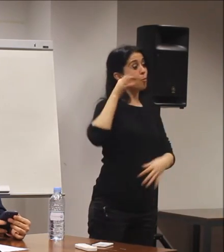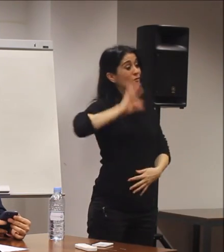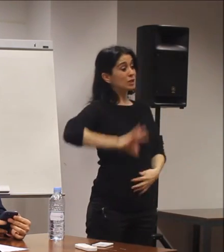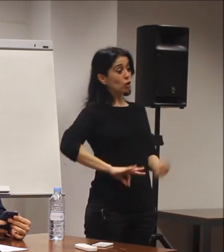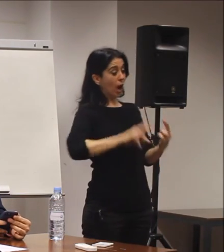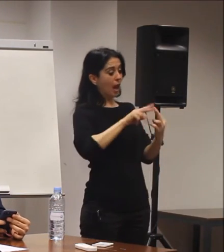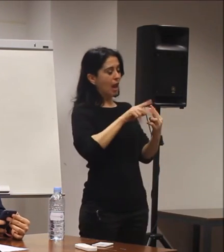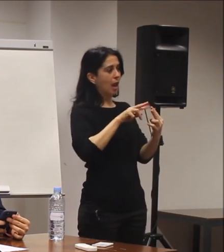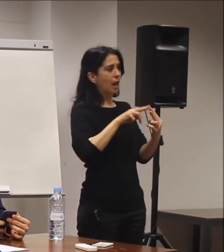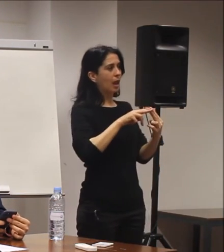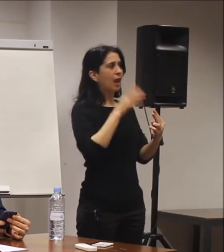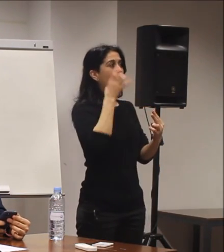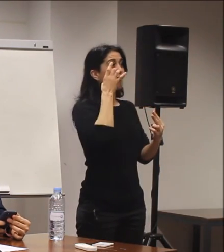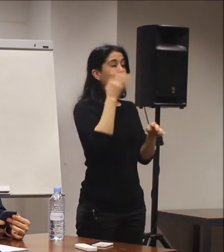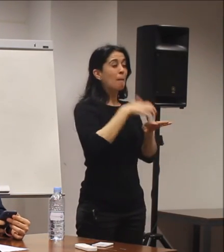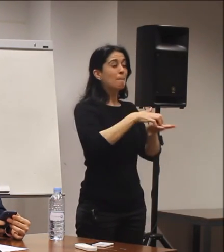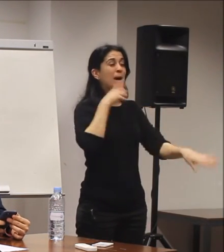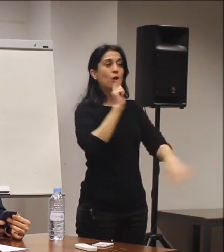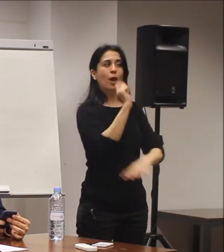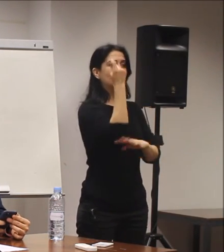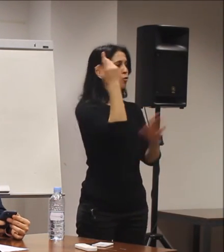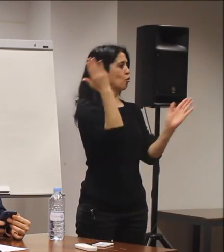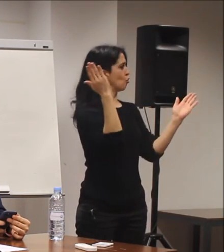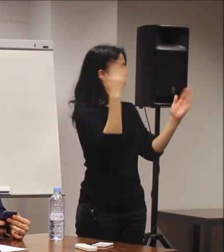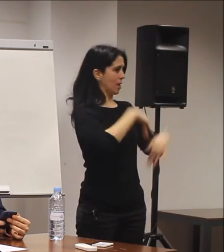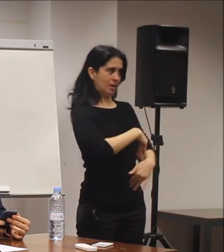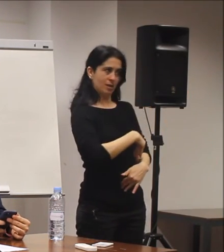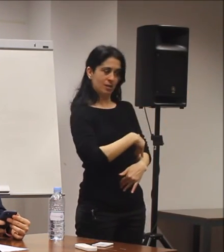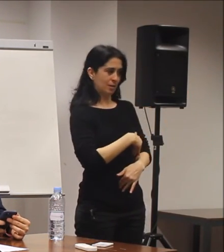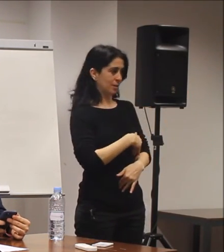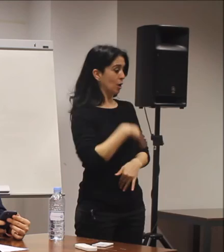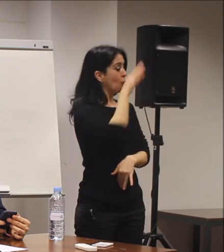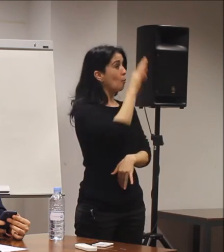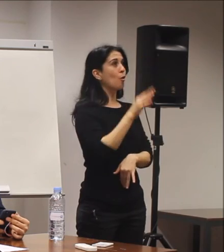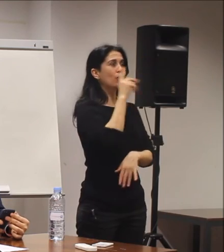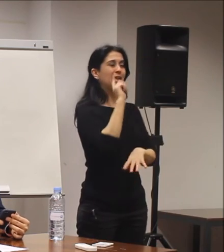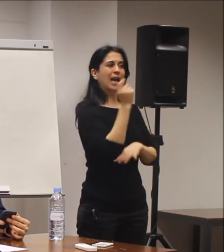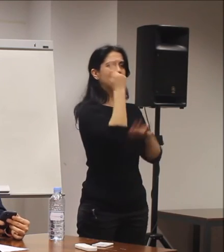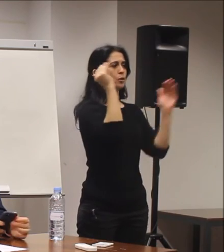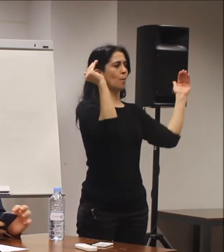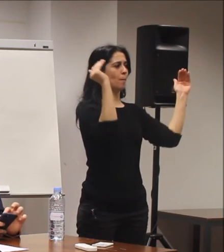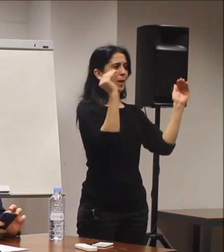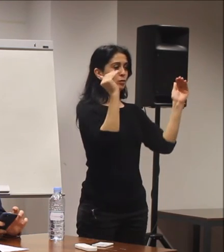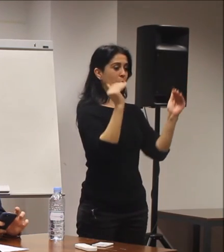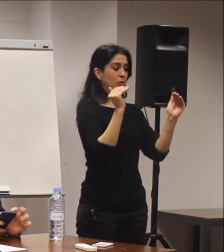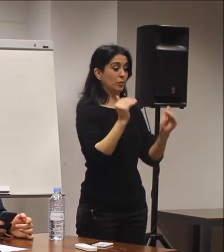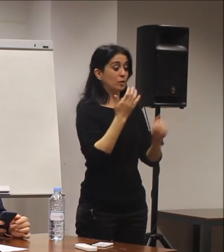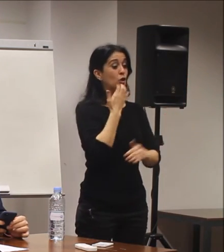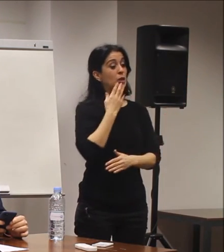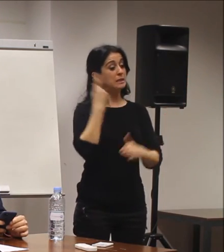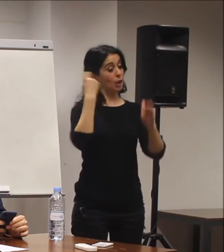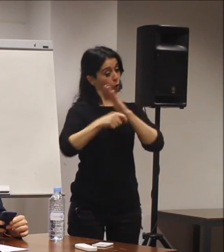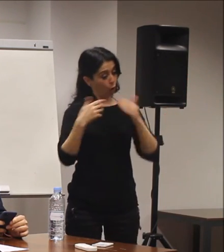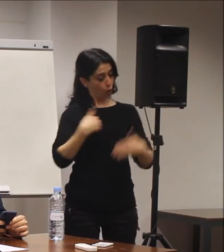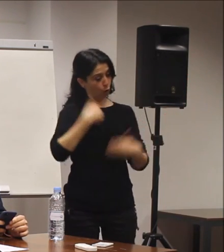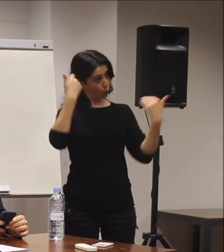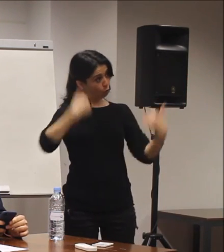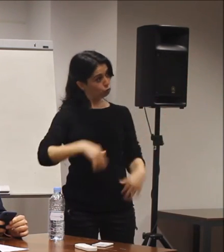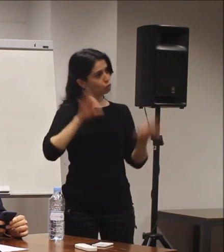éxito bajan muchísimo. Las posibilidades de éxito cuando uno es consumidor, ahora mismo estamos hablando del 100%. Si la detectamos, existe,